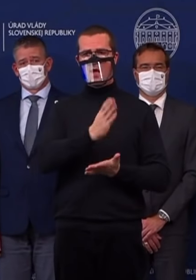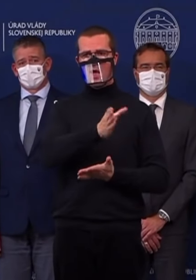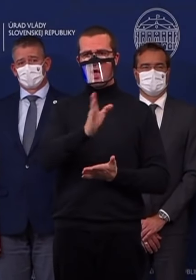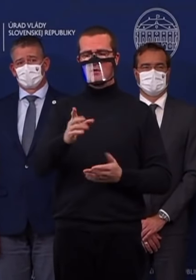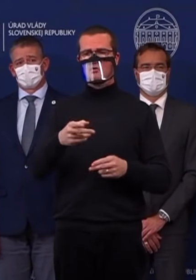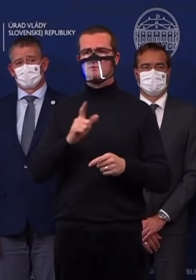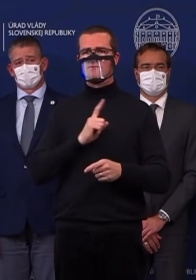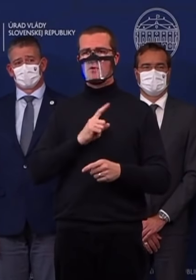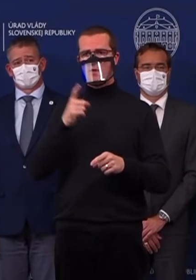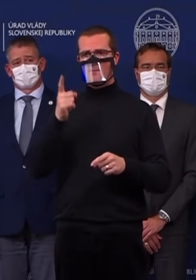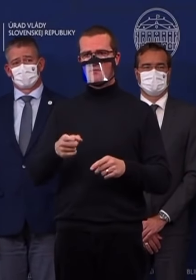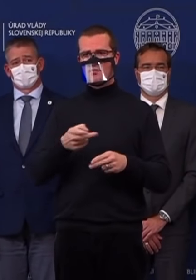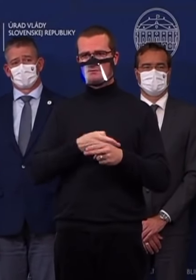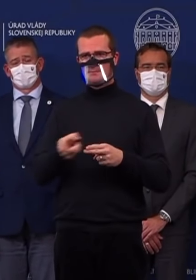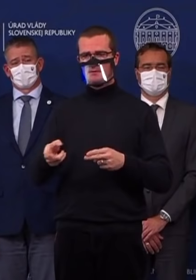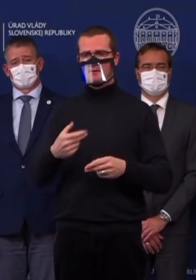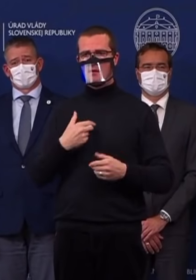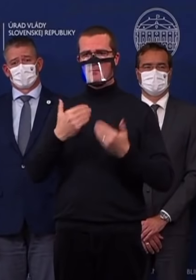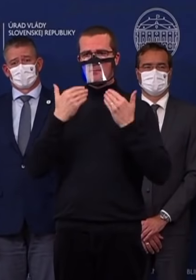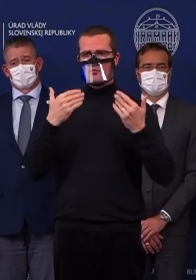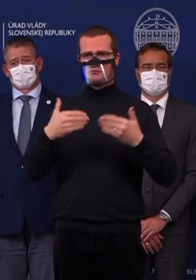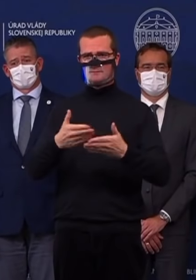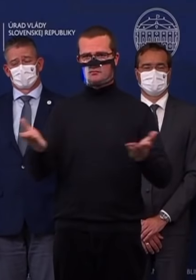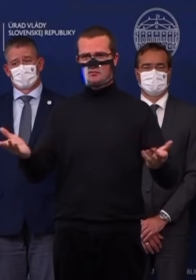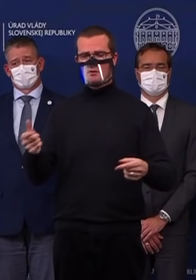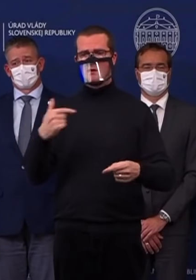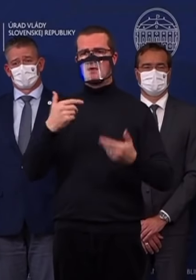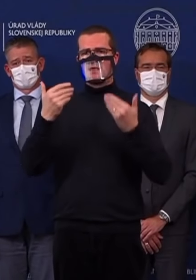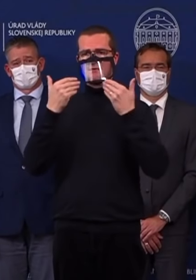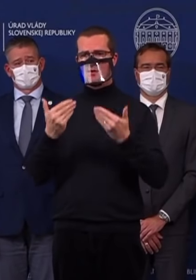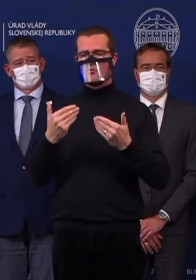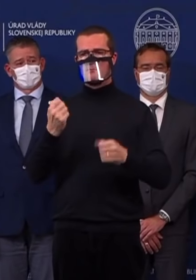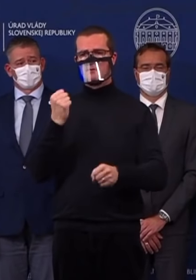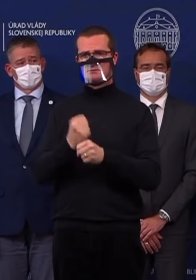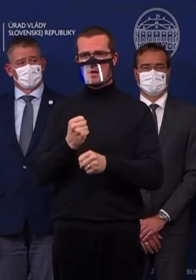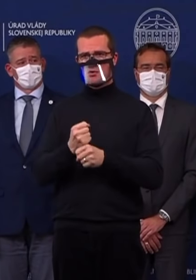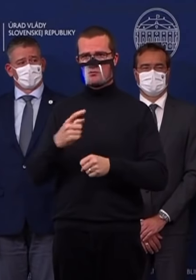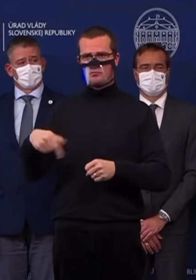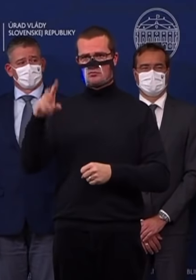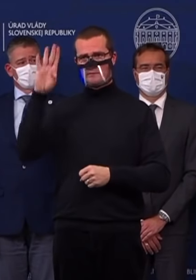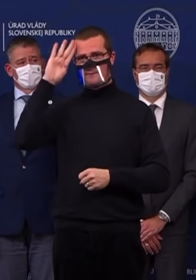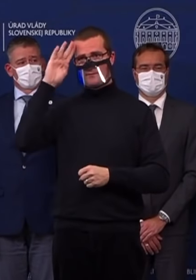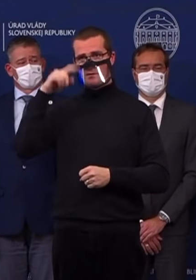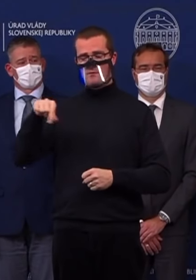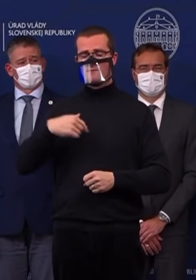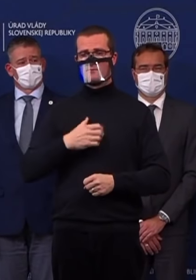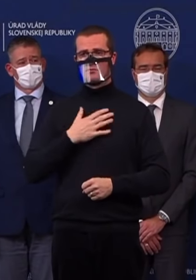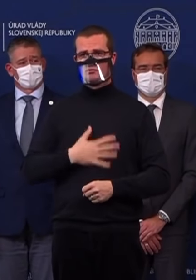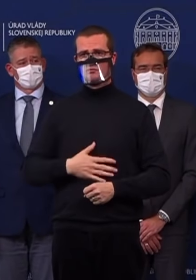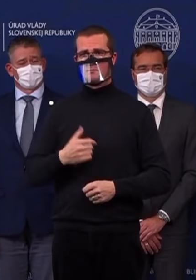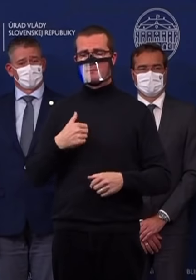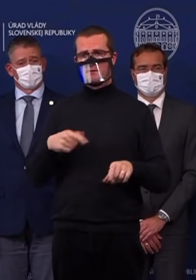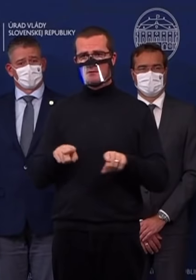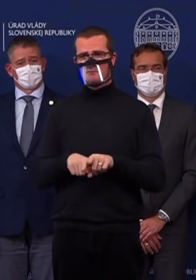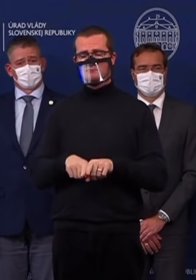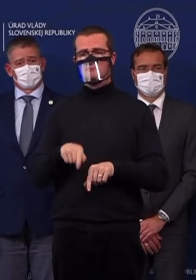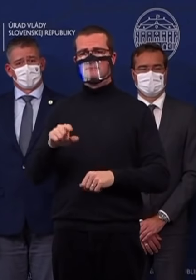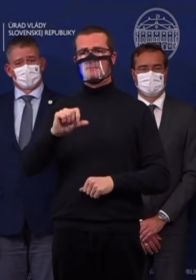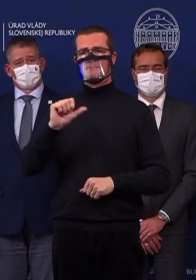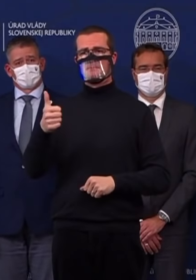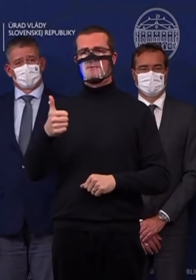svoje povinnosti splnil. Pozdravujem ich týmto a ďakujem za robotu. Som veľmi rád, že tá